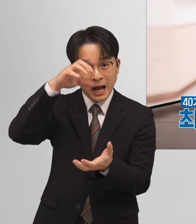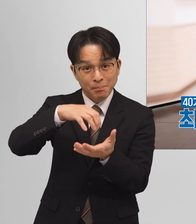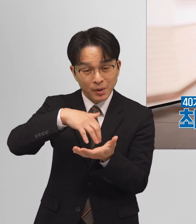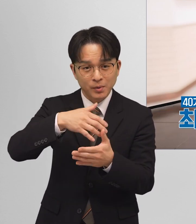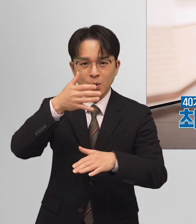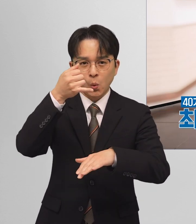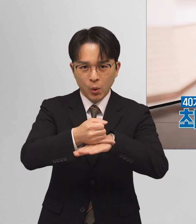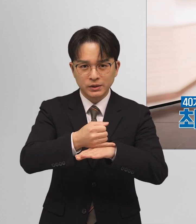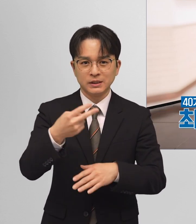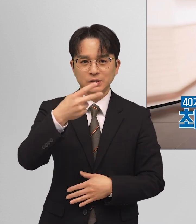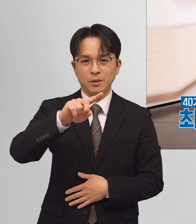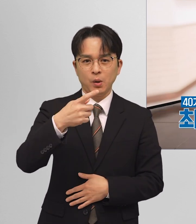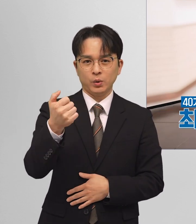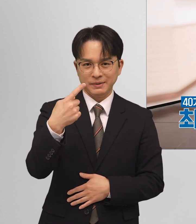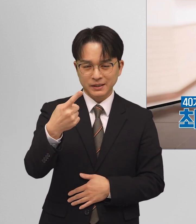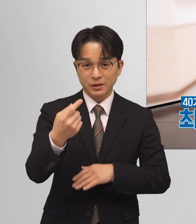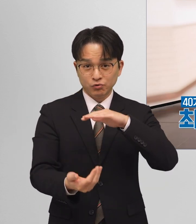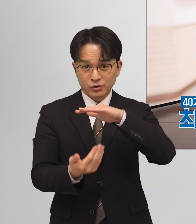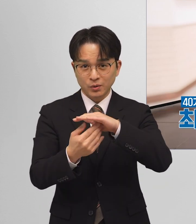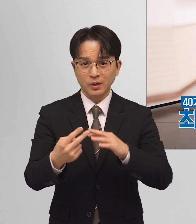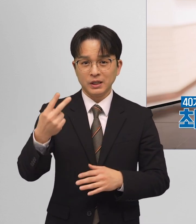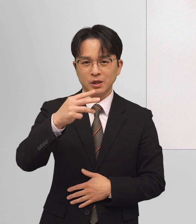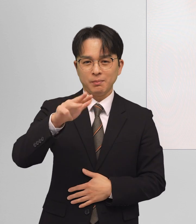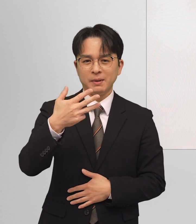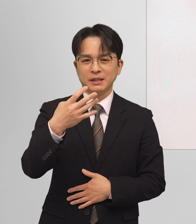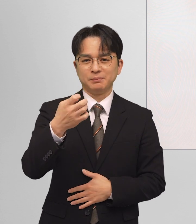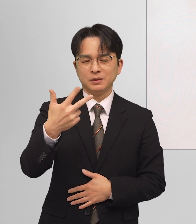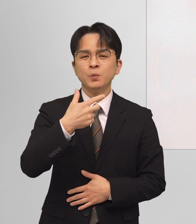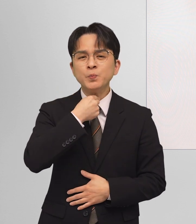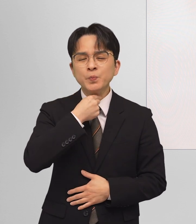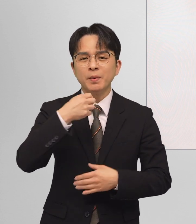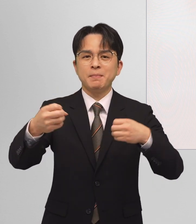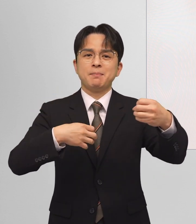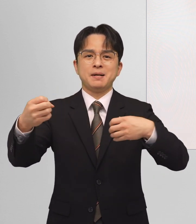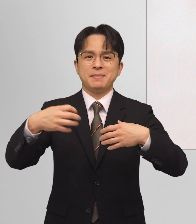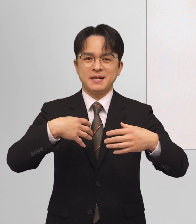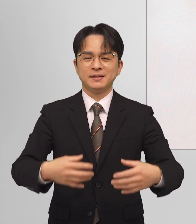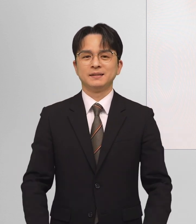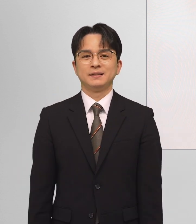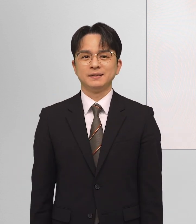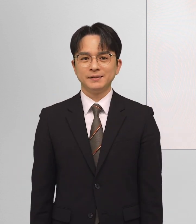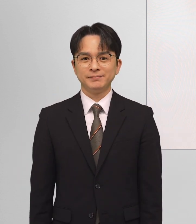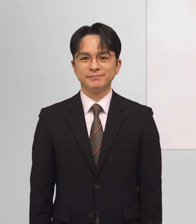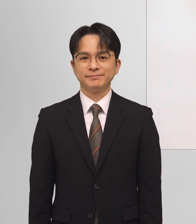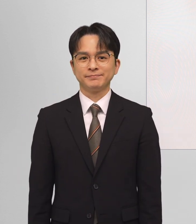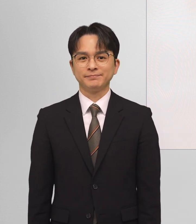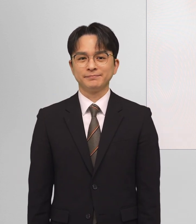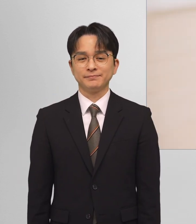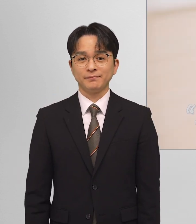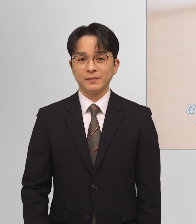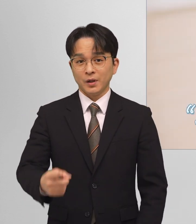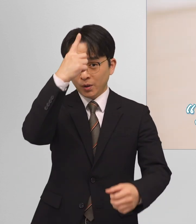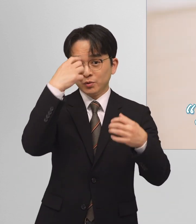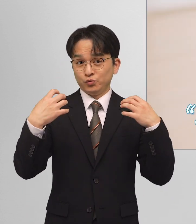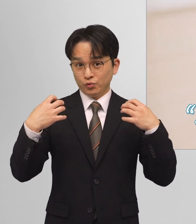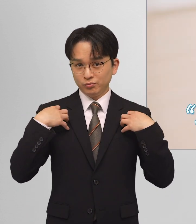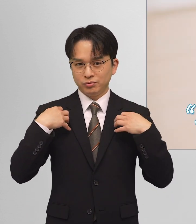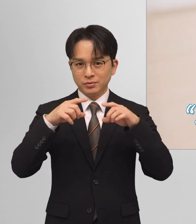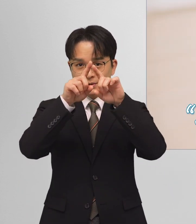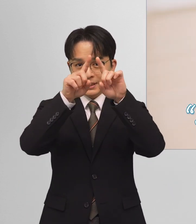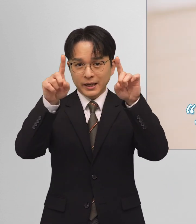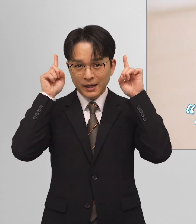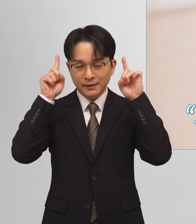2,151명부터 최대 2,847명까지 나왔습니다. 의과대학의 현장 점검을 실시하면서 확인을 해보니 2,000명